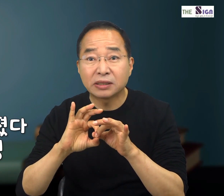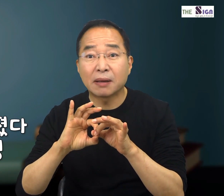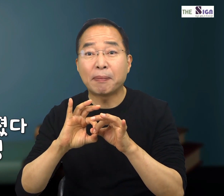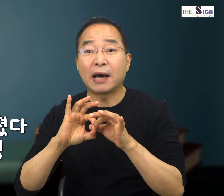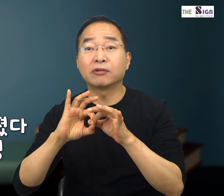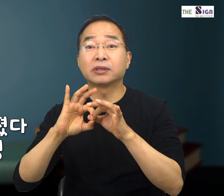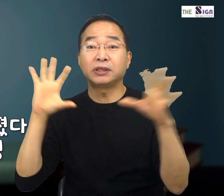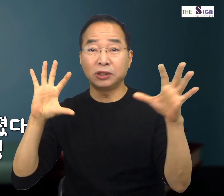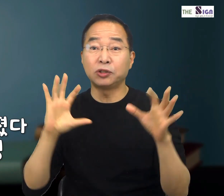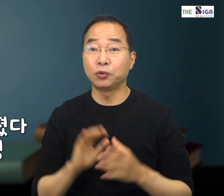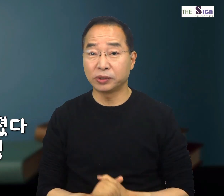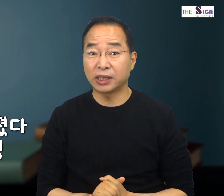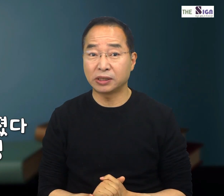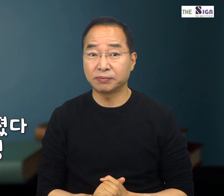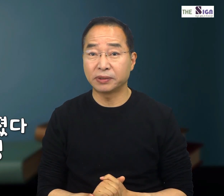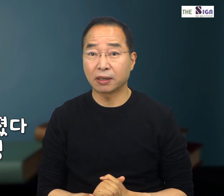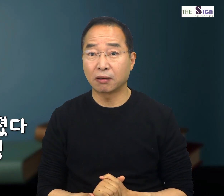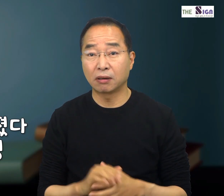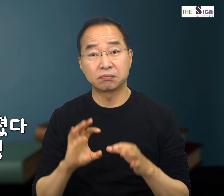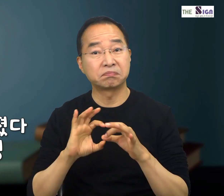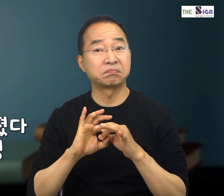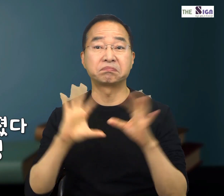닿자마자 바로 끊는 이런 동작이 있습니다.